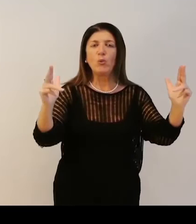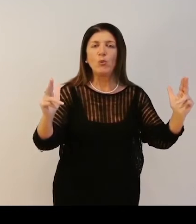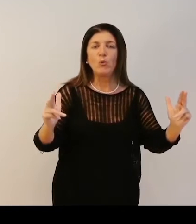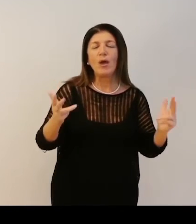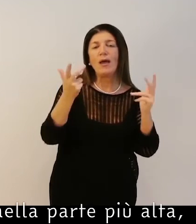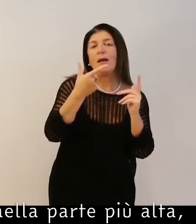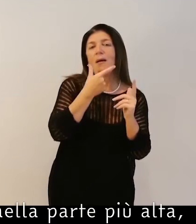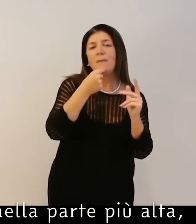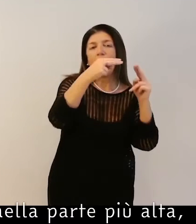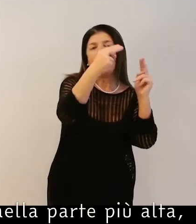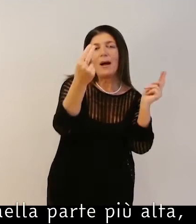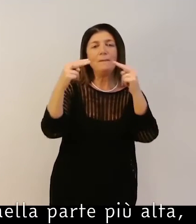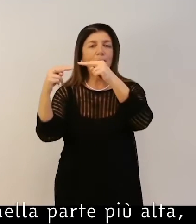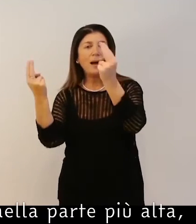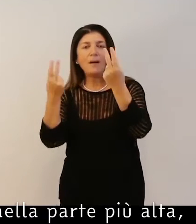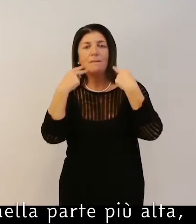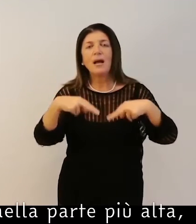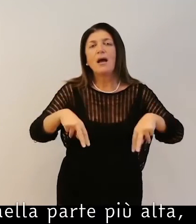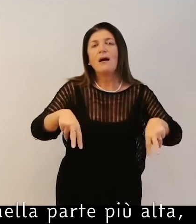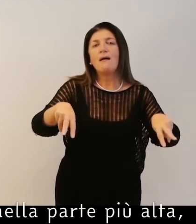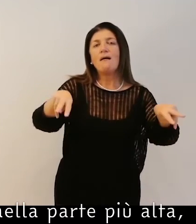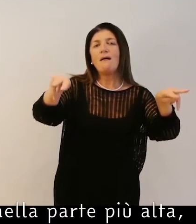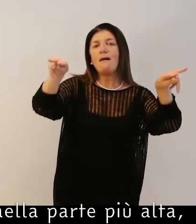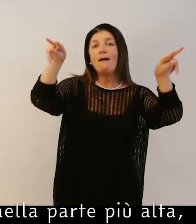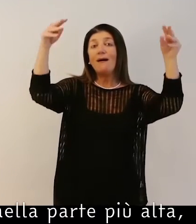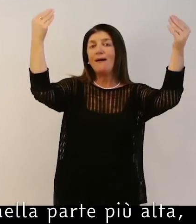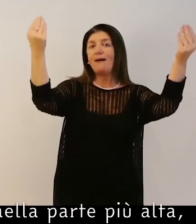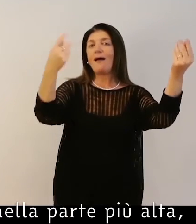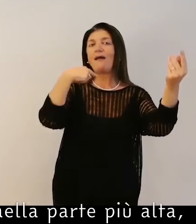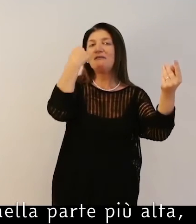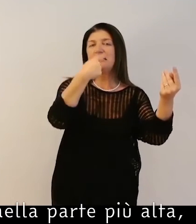volute, e nella parte più alta da volti di angeli.